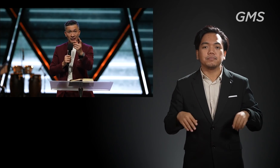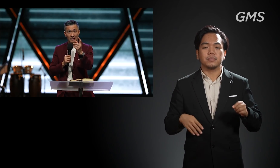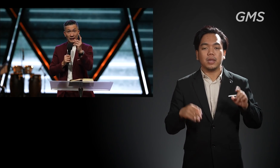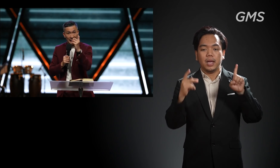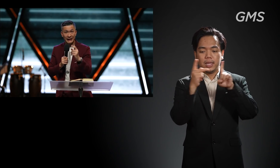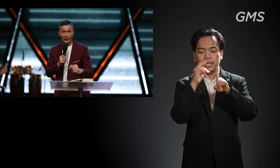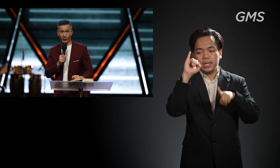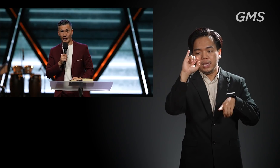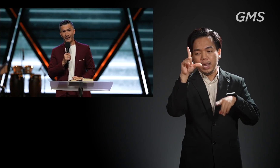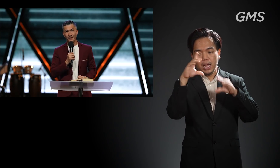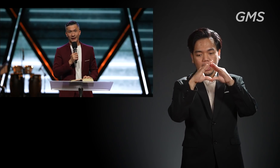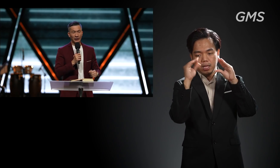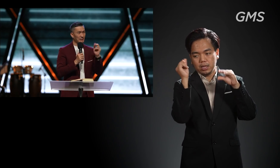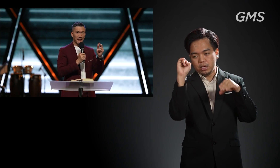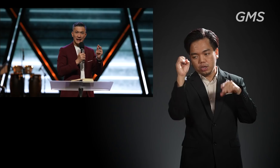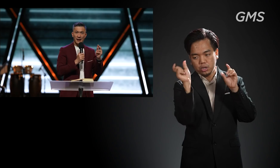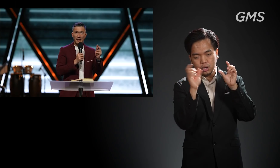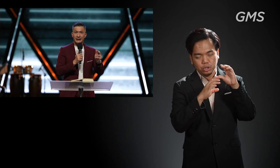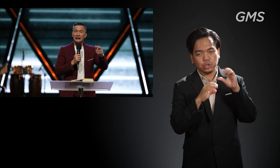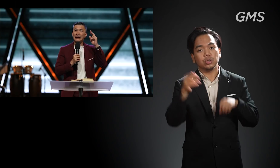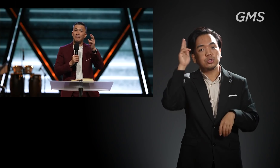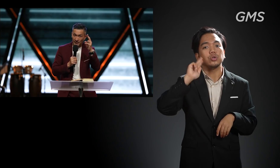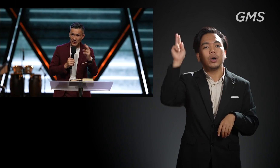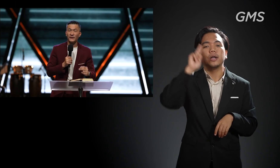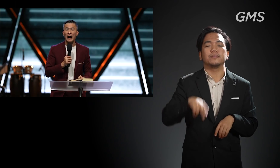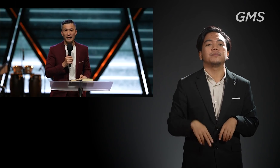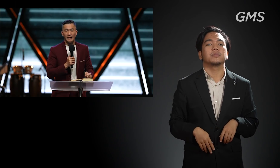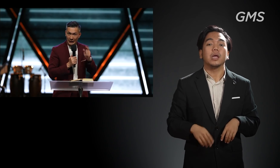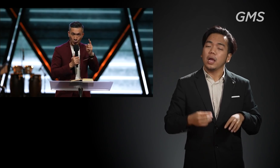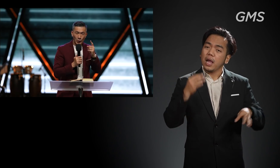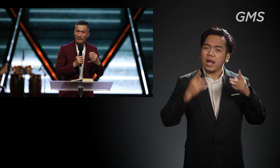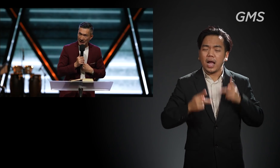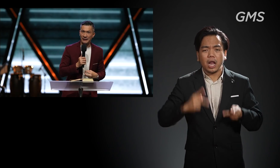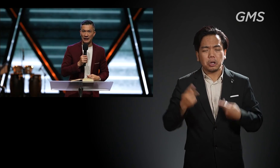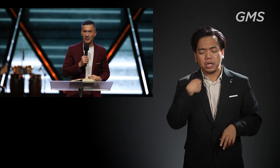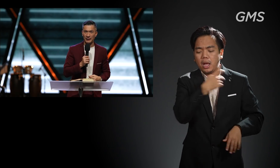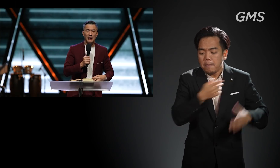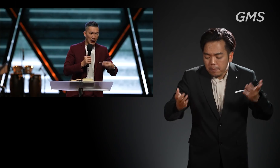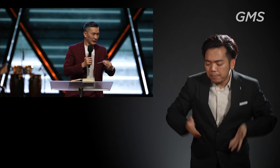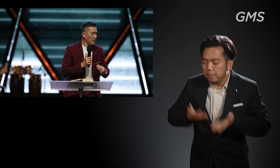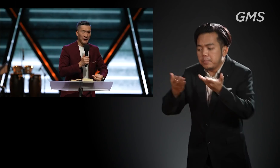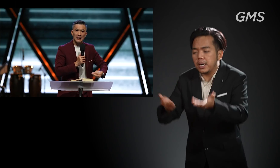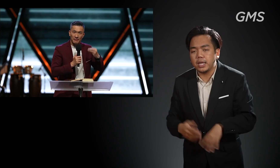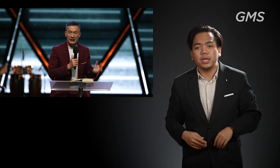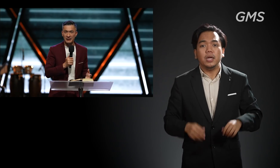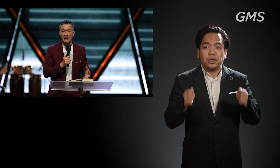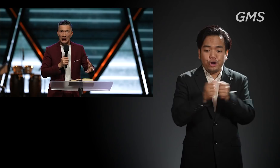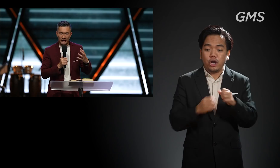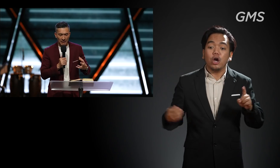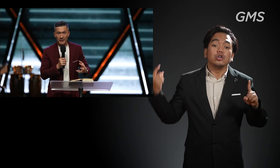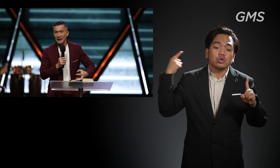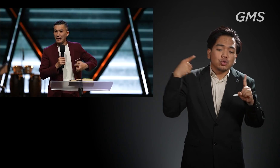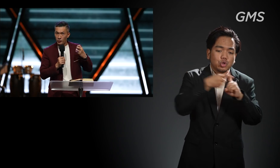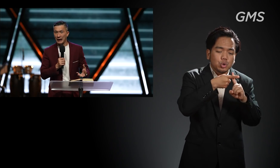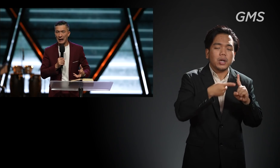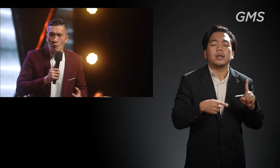dengan the right attitude loh ya. Kalau kita memberinya dengan the right purpose of the heart. Dengan tujuan yang benar di dalam hati. Kalau kita memberinya demi kasih. Kalau